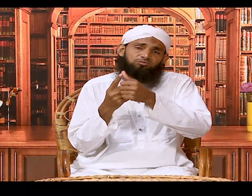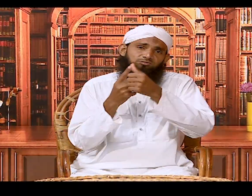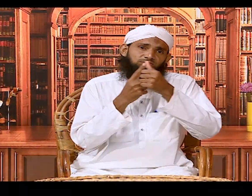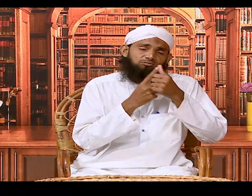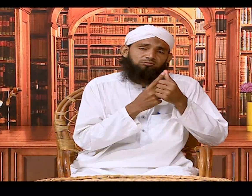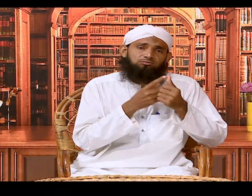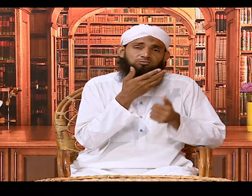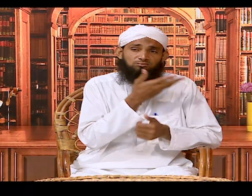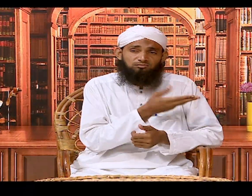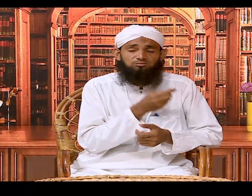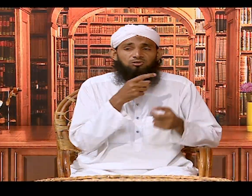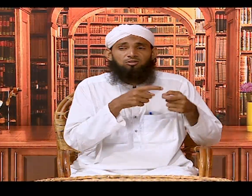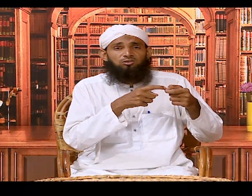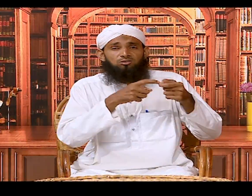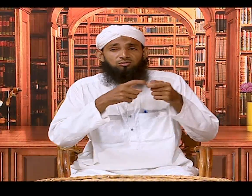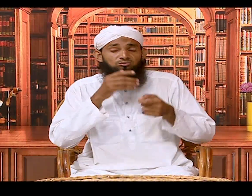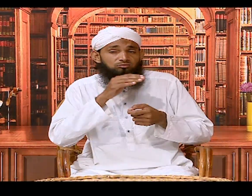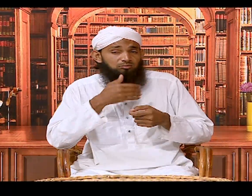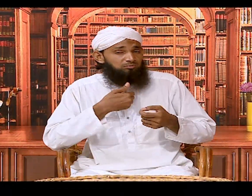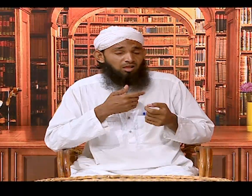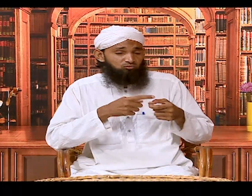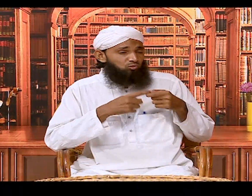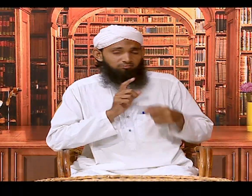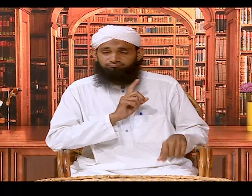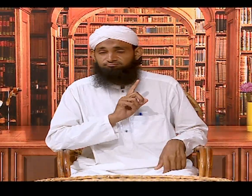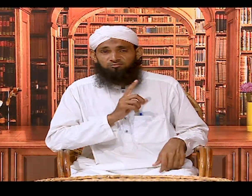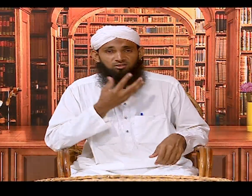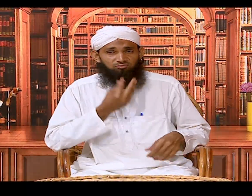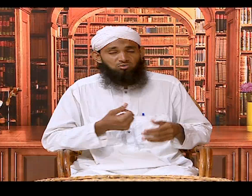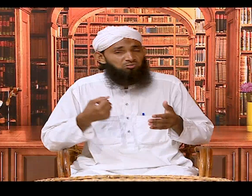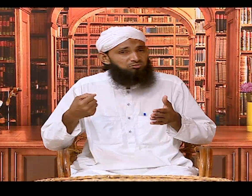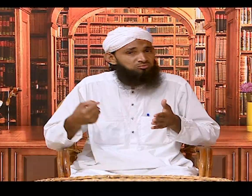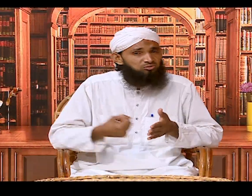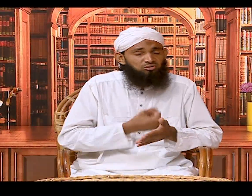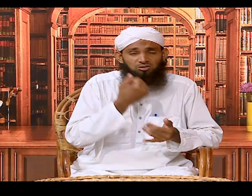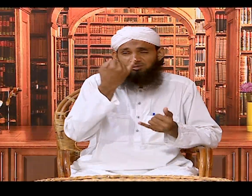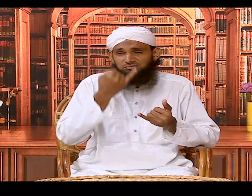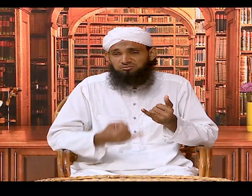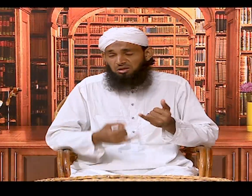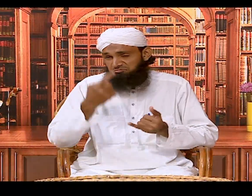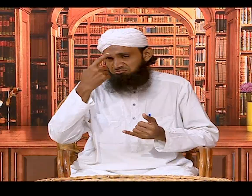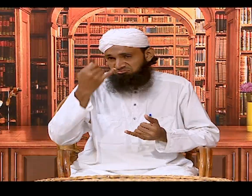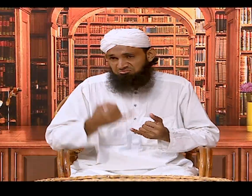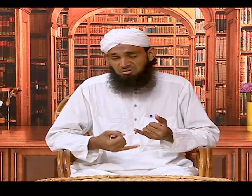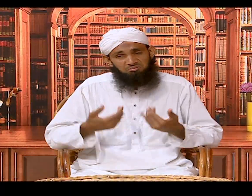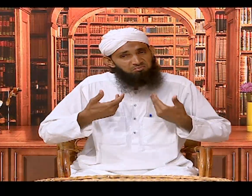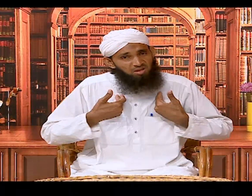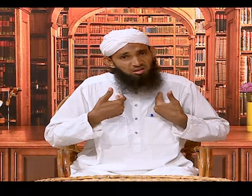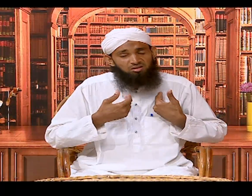پوچھنے والے، میرا حال نہ پوچھ، افسوس میں ان بد نصیبوں میں سے ہوں جو مسلمانوں کے تیسرے خلیفہ